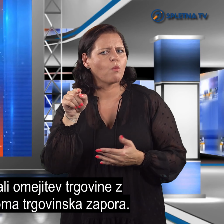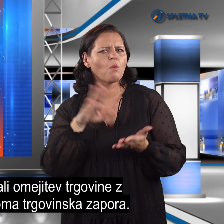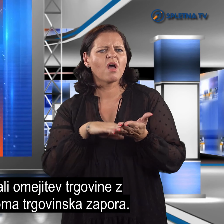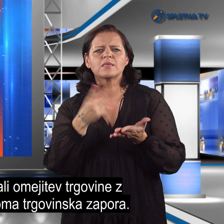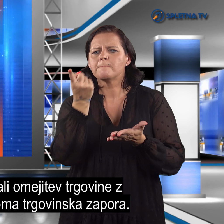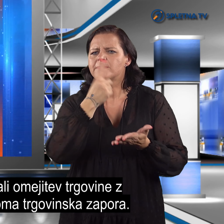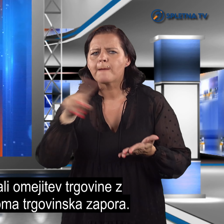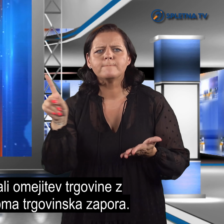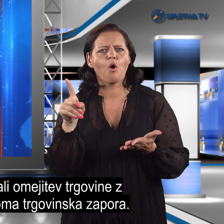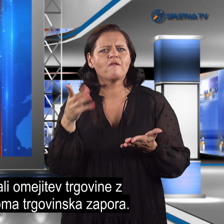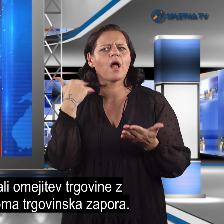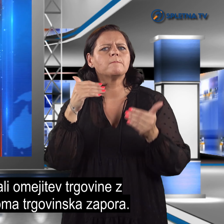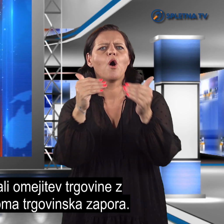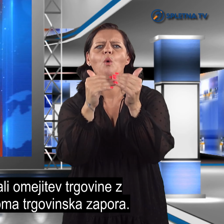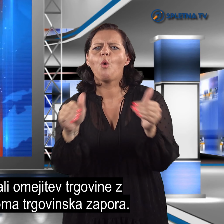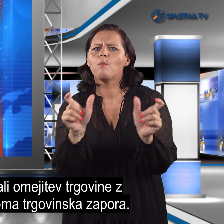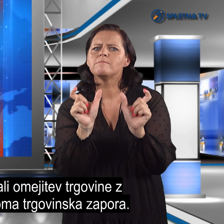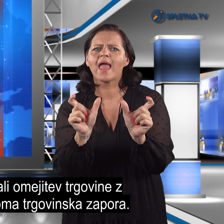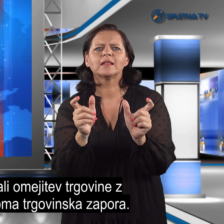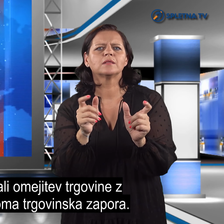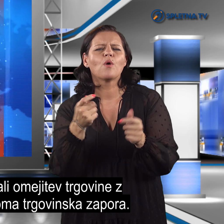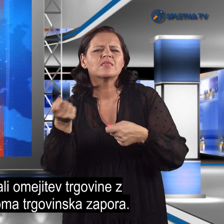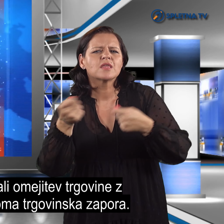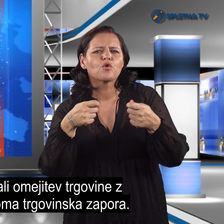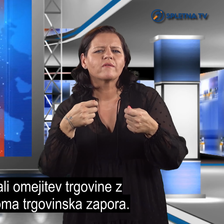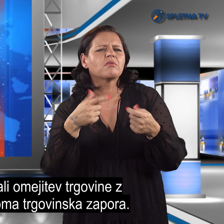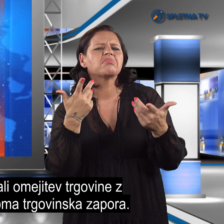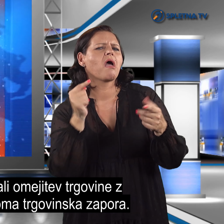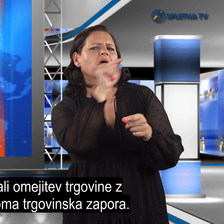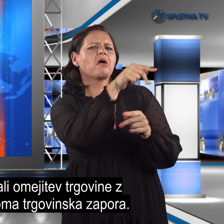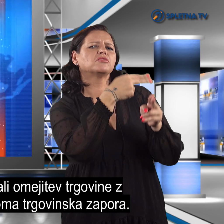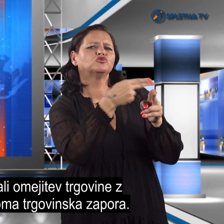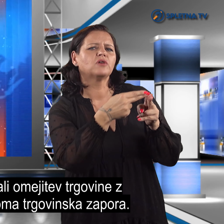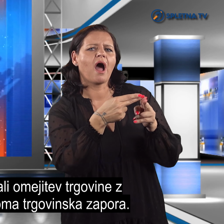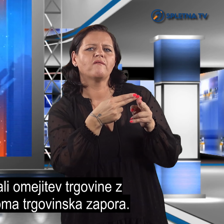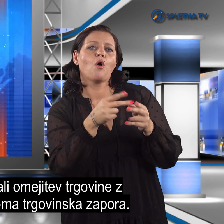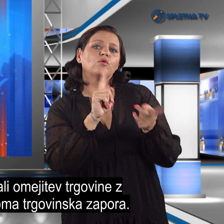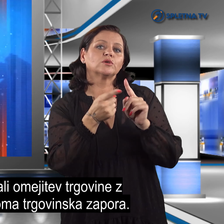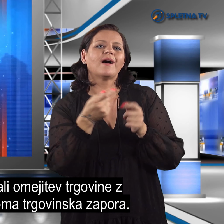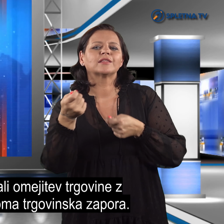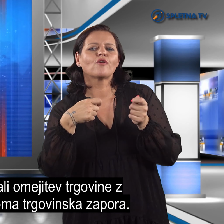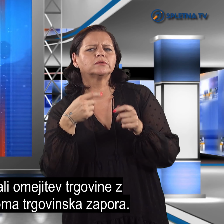To je prepoved ali omejitev trgovine z neko državo oziroma trgovinska zapora.